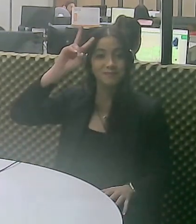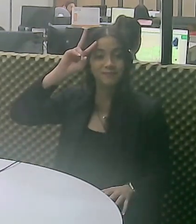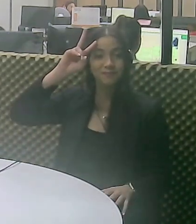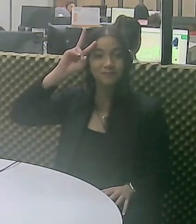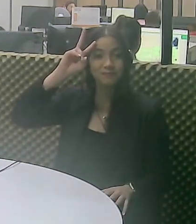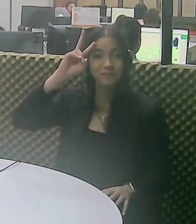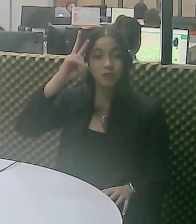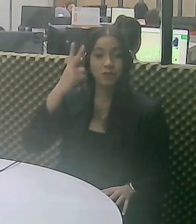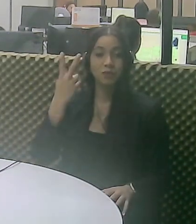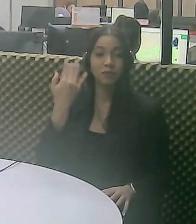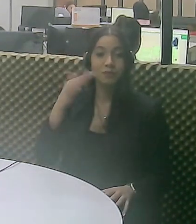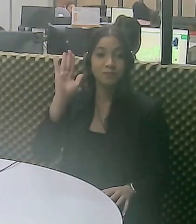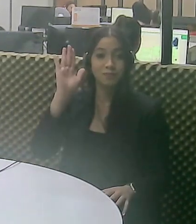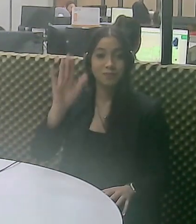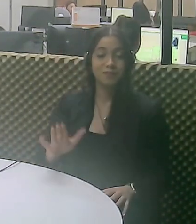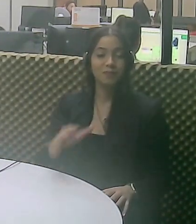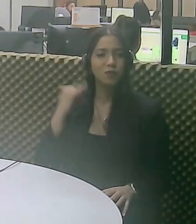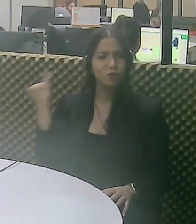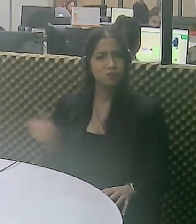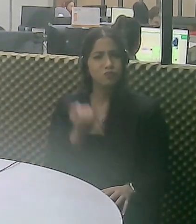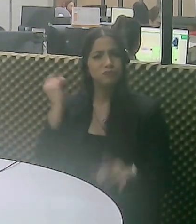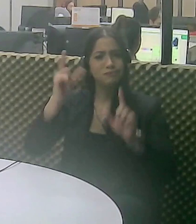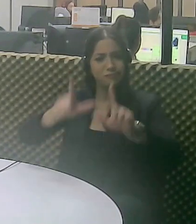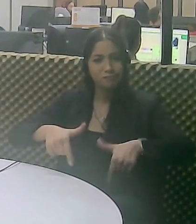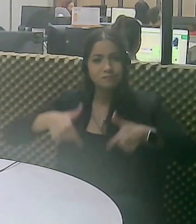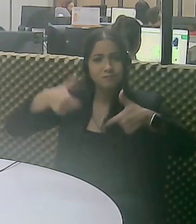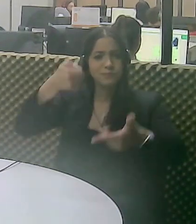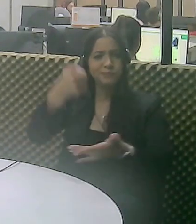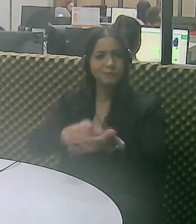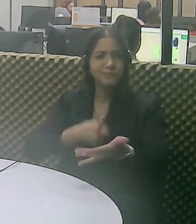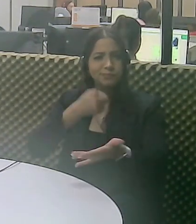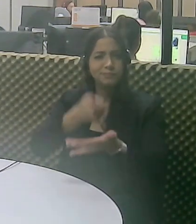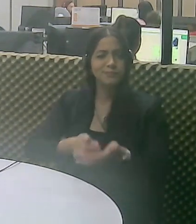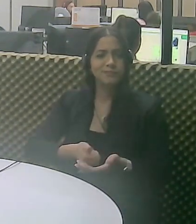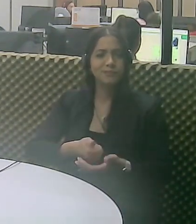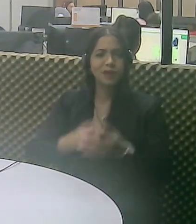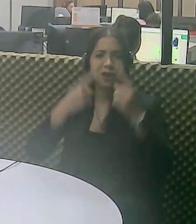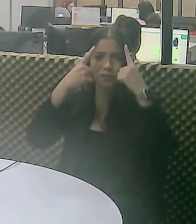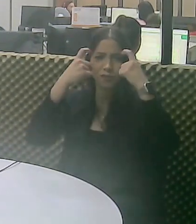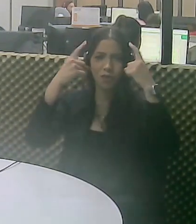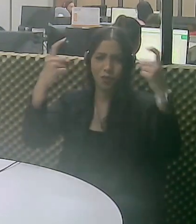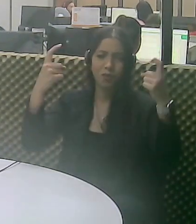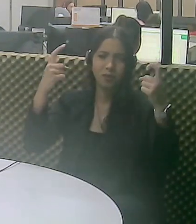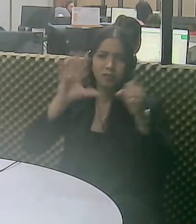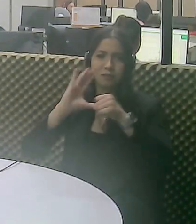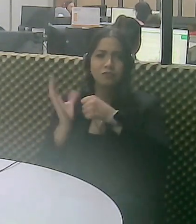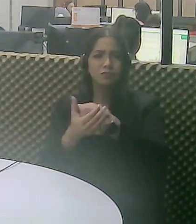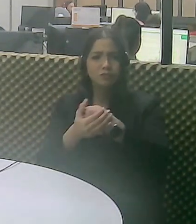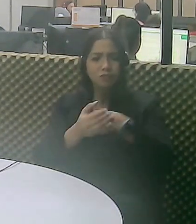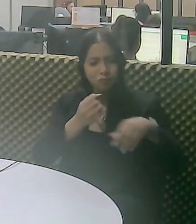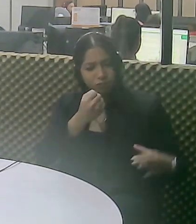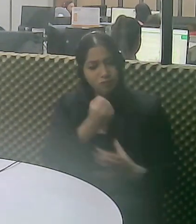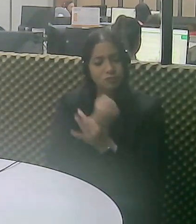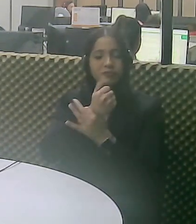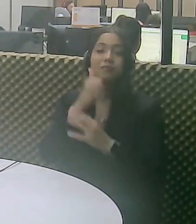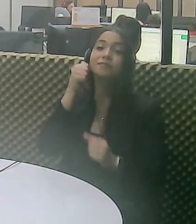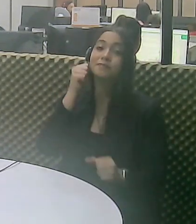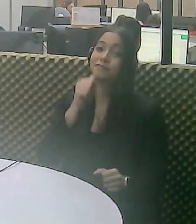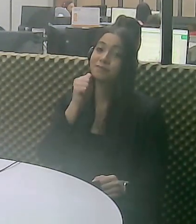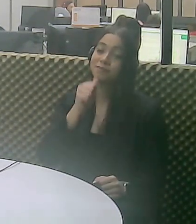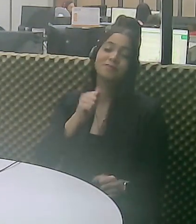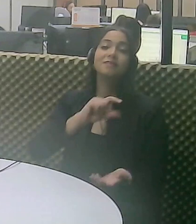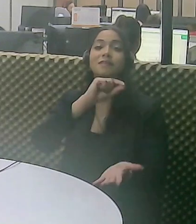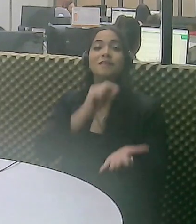às 14h30 da tarde, mais uma importante ação na luta contra a violência de gênero, na defesa e proteção às mulheres.